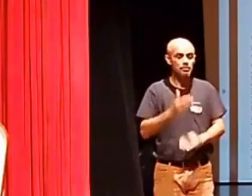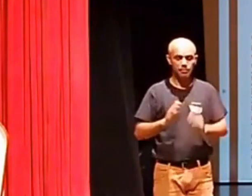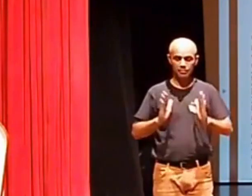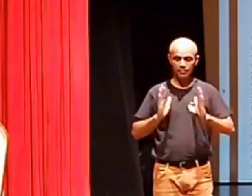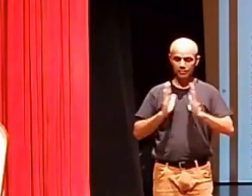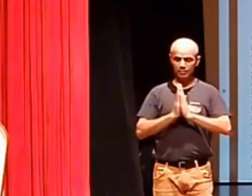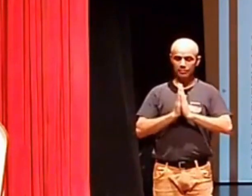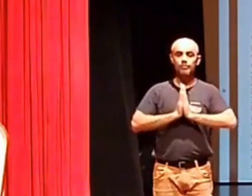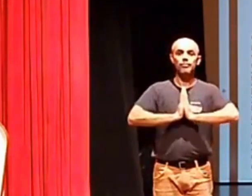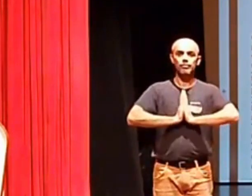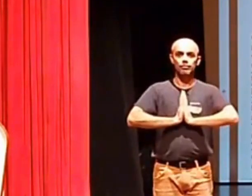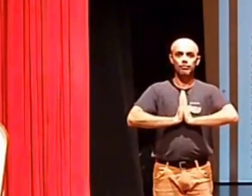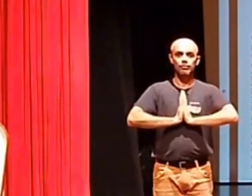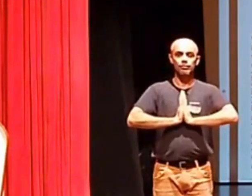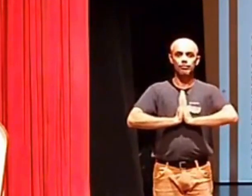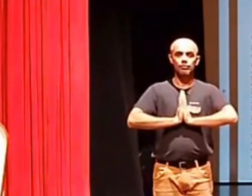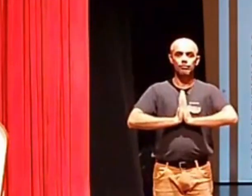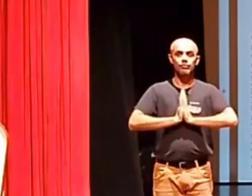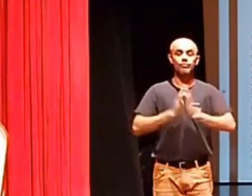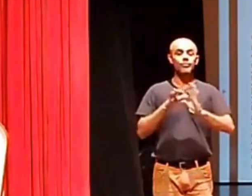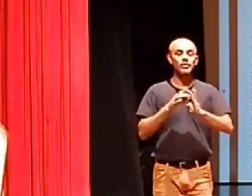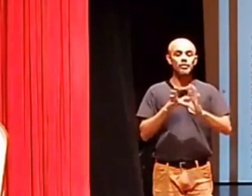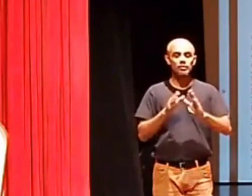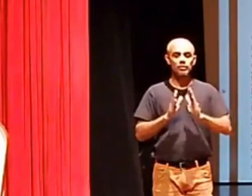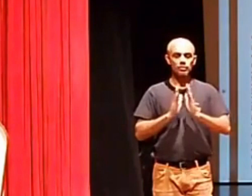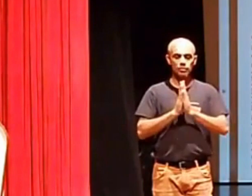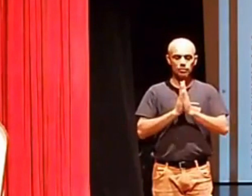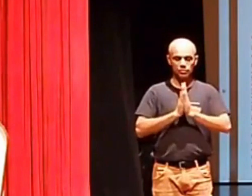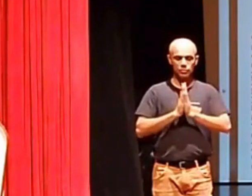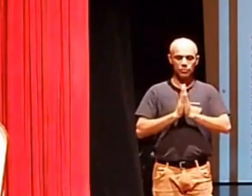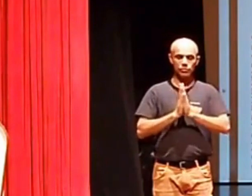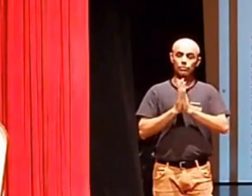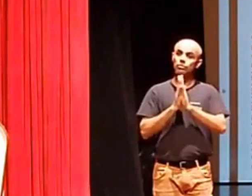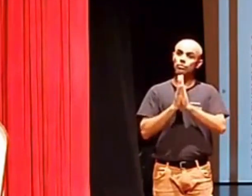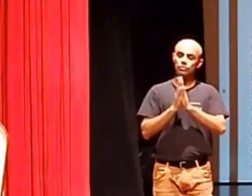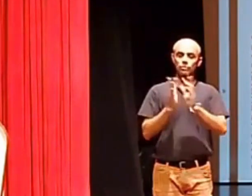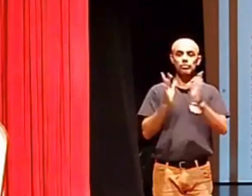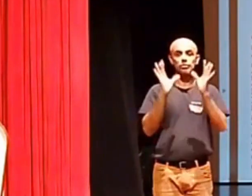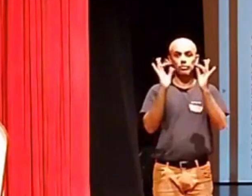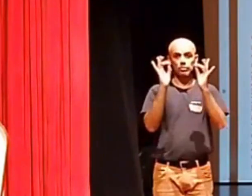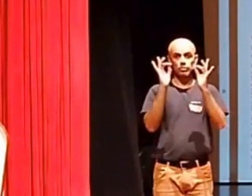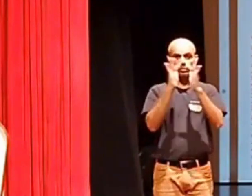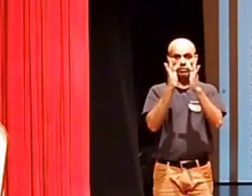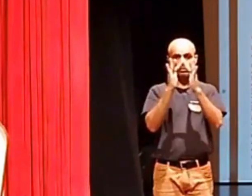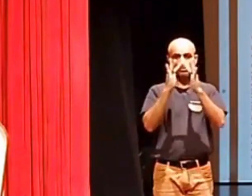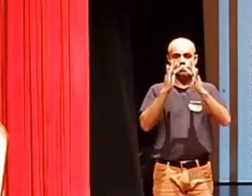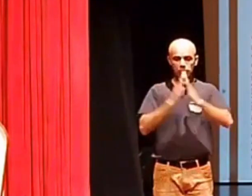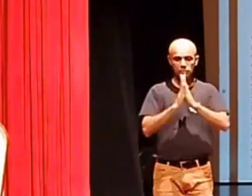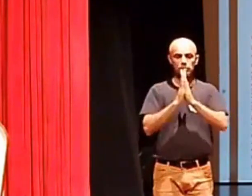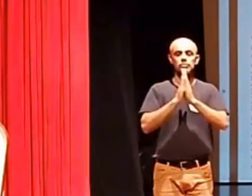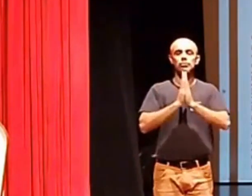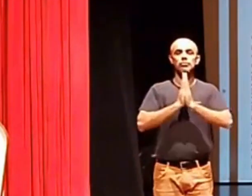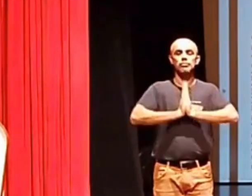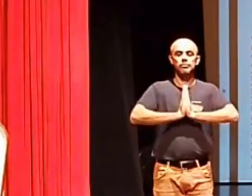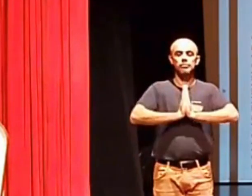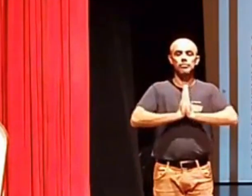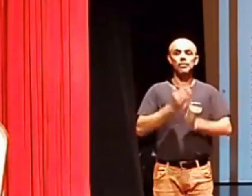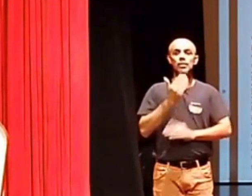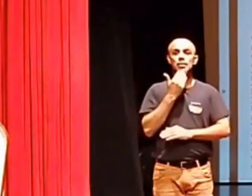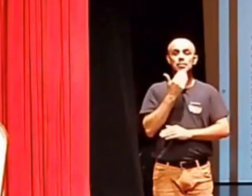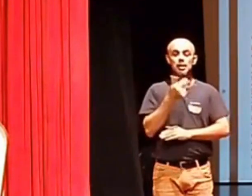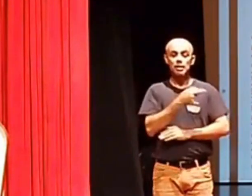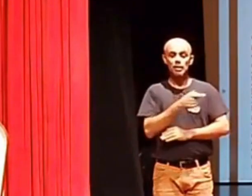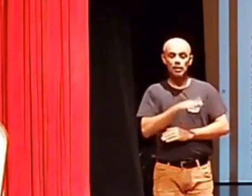as palminhas das mãos, deixando o terceiro dedo junto, em união um com o outro. E a gente solicita que